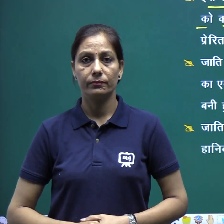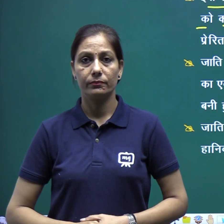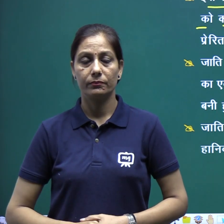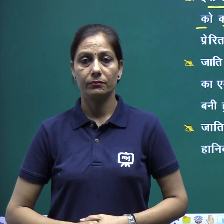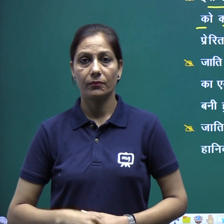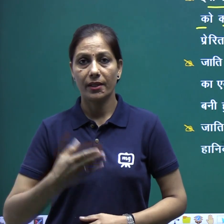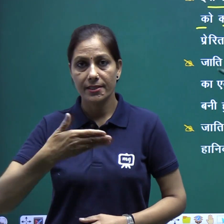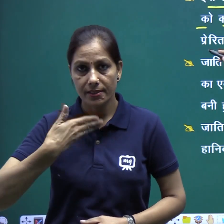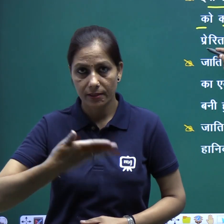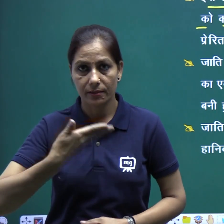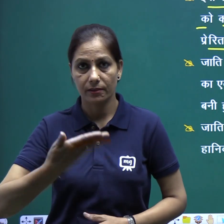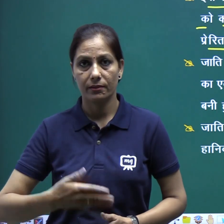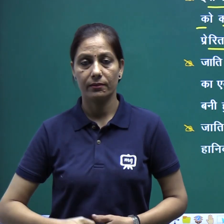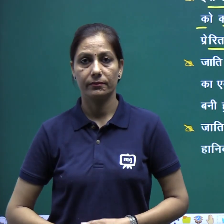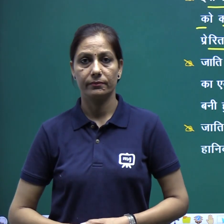प्रेरित करती है।